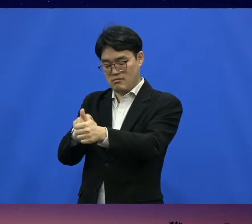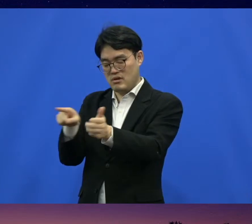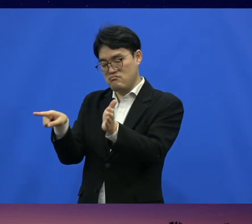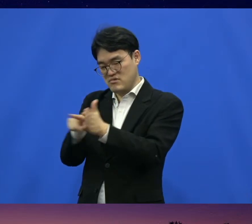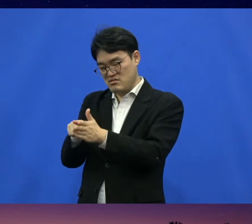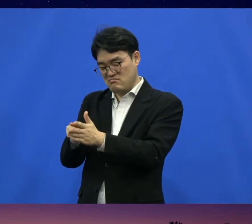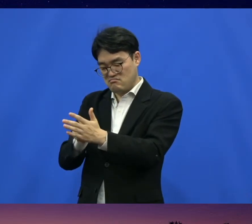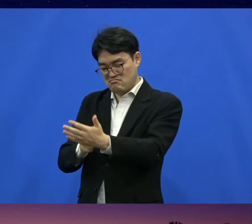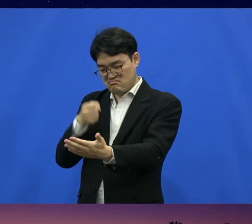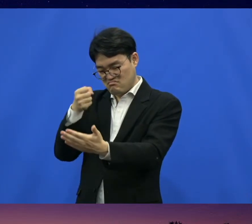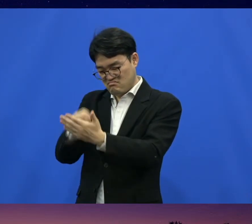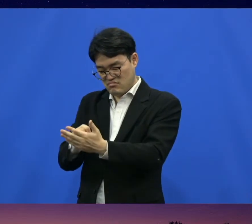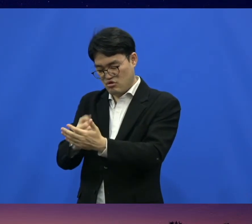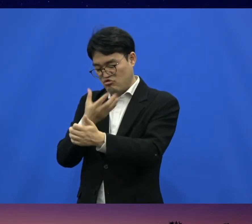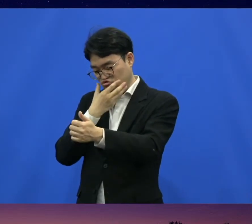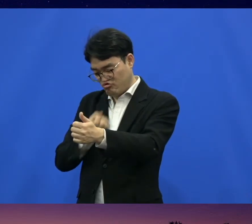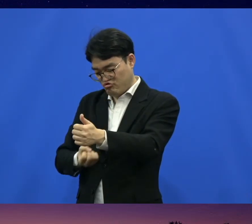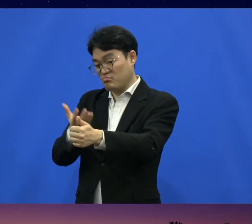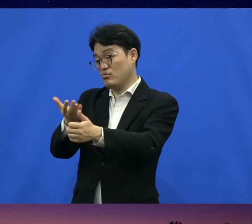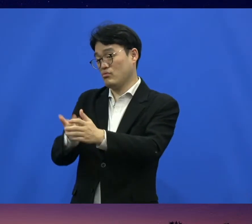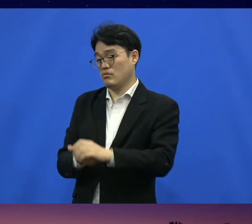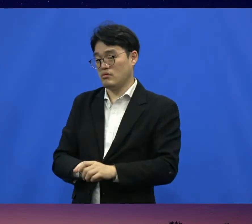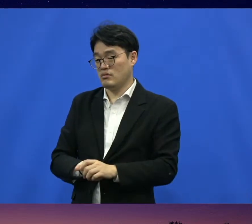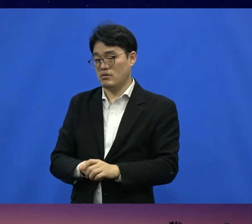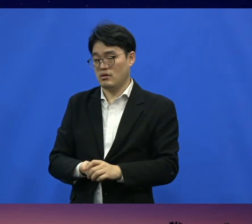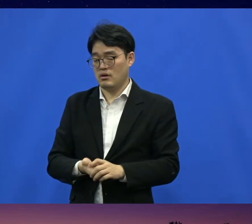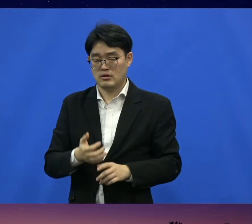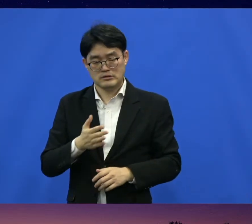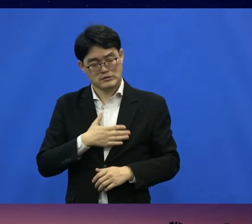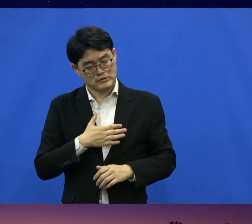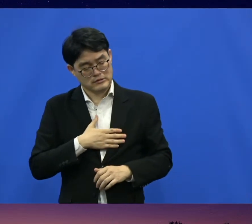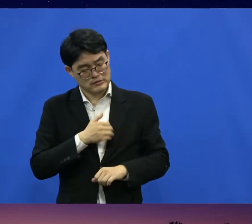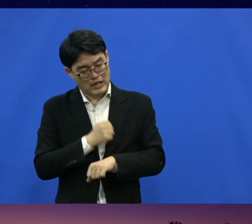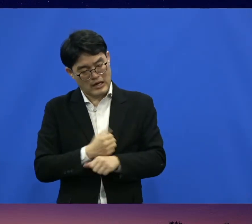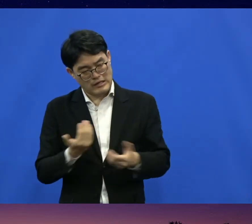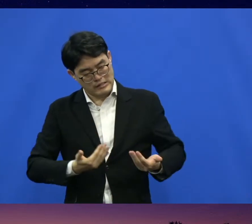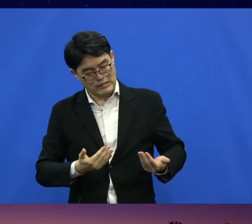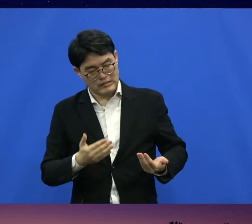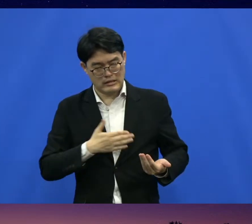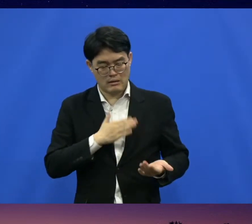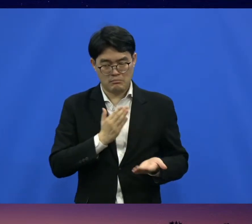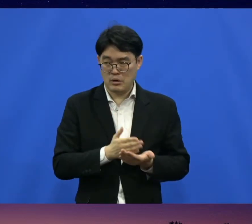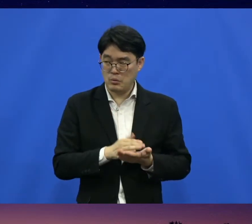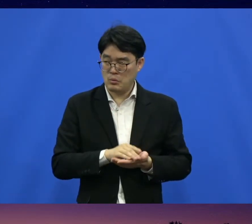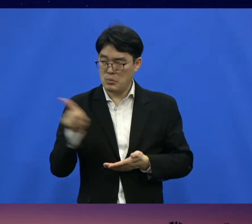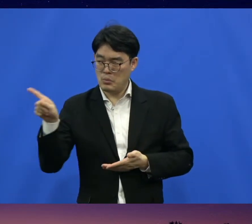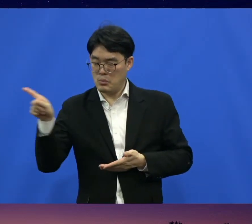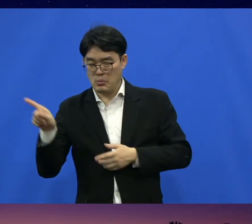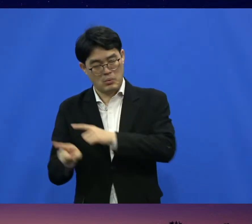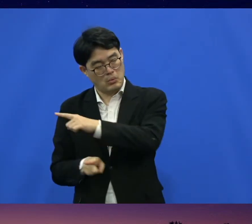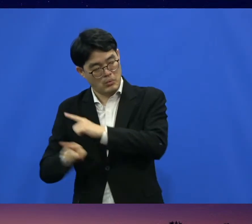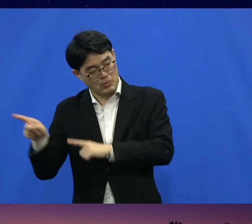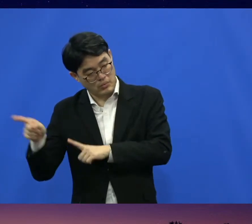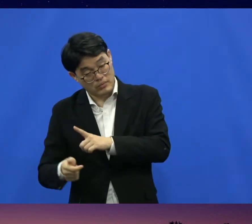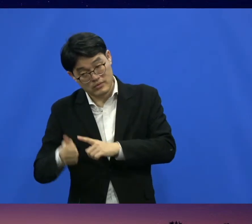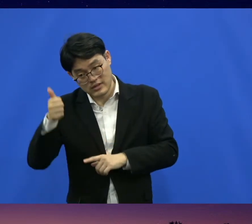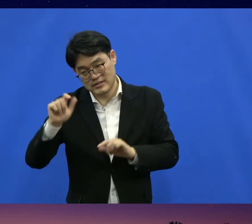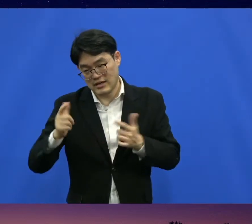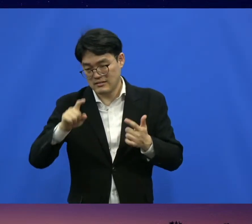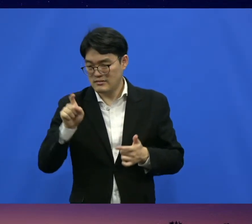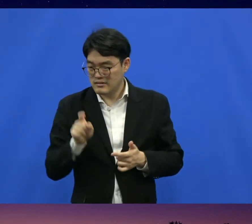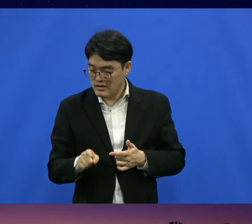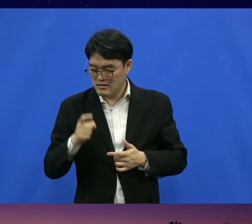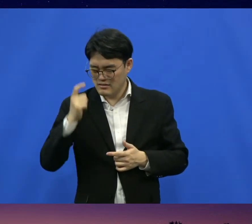내가 괜한 짓을 한 건 아닌가? 이게 꼭 내가 할 일인가? 내가 아니라도 할 사람이 있지 않는가? 우리는 이런 생각을 할 수가 있어요,